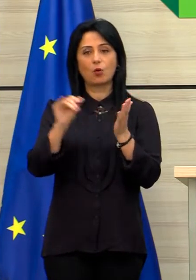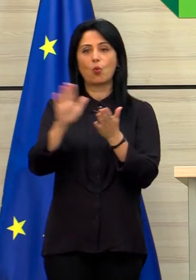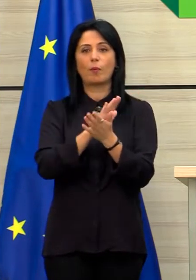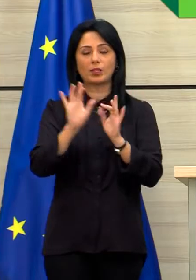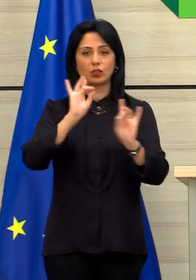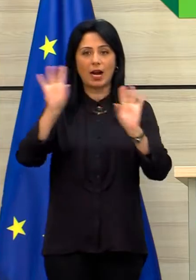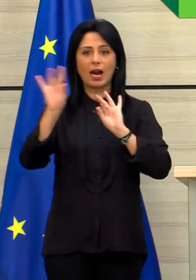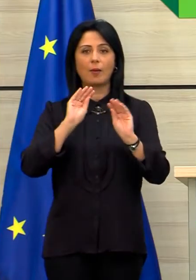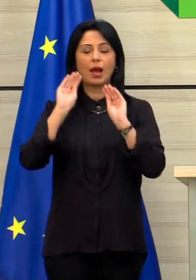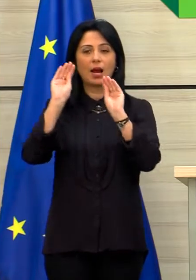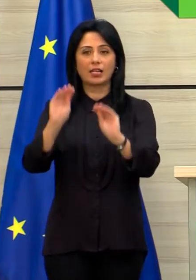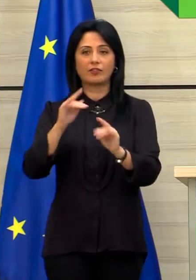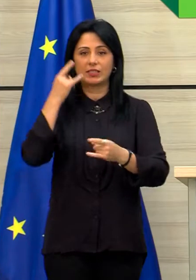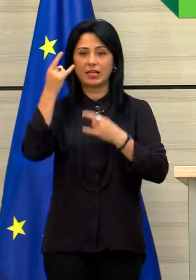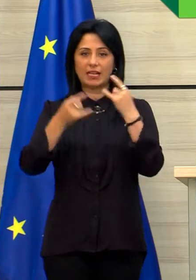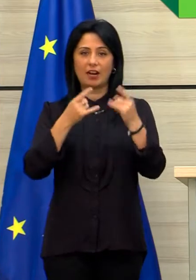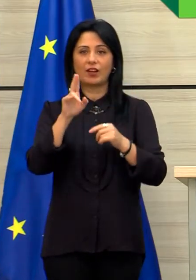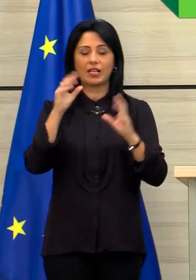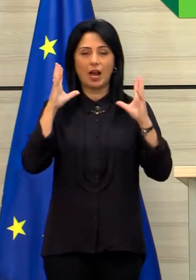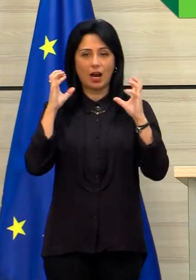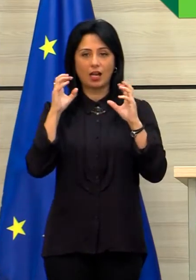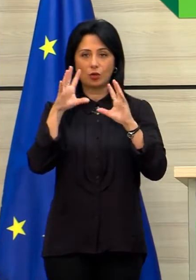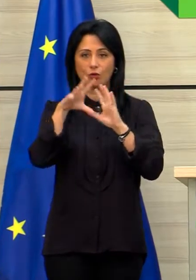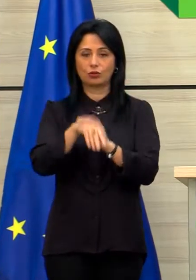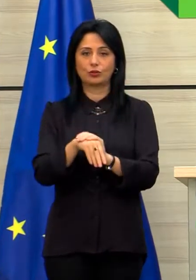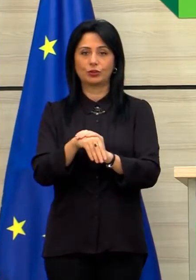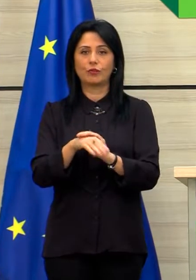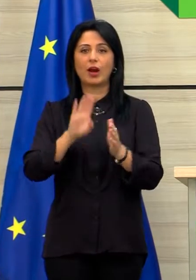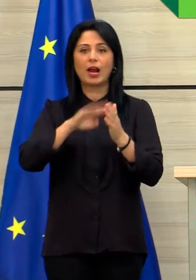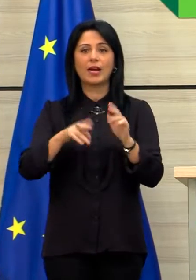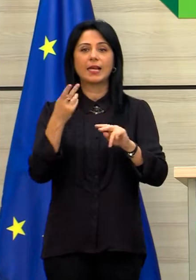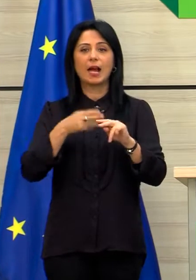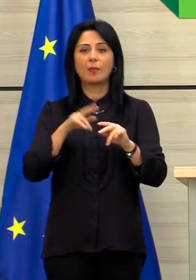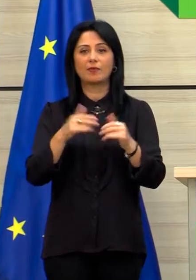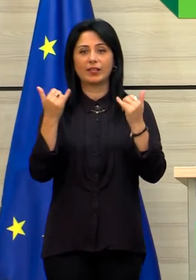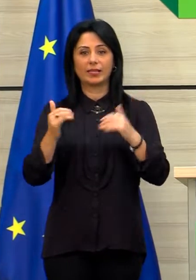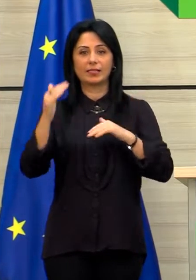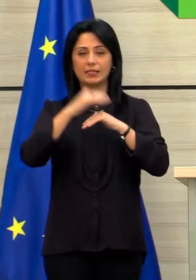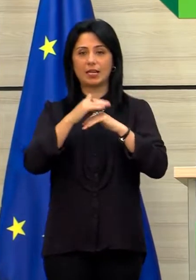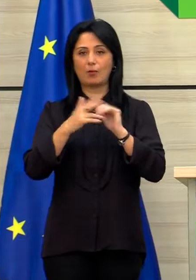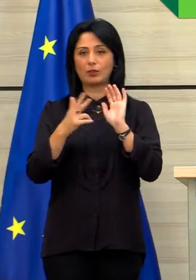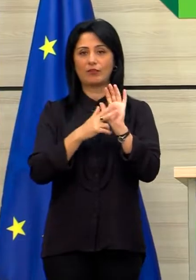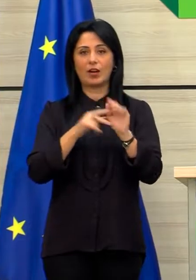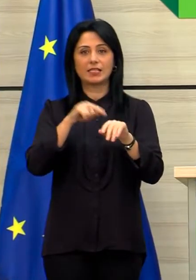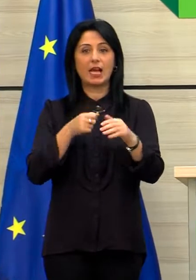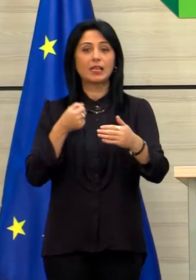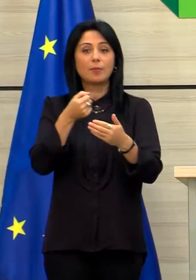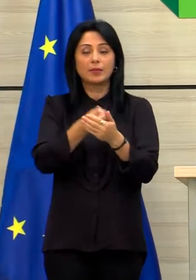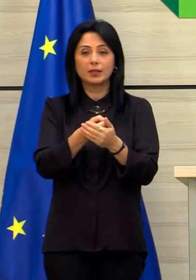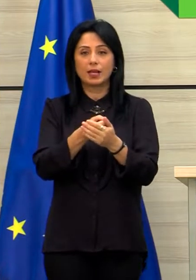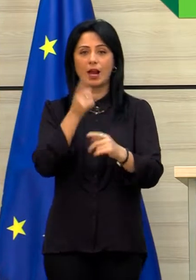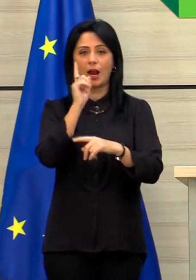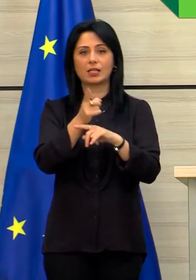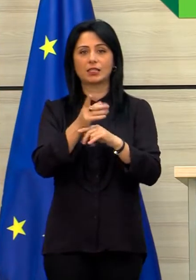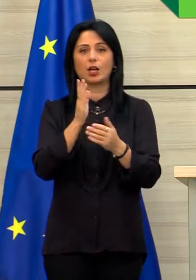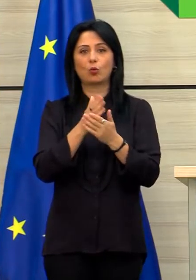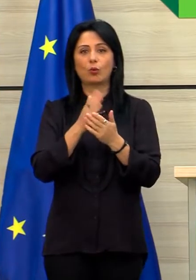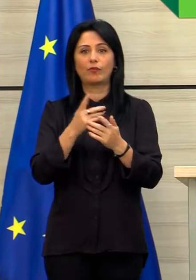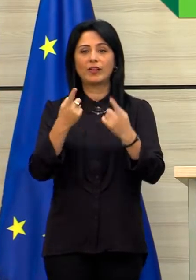უფასო რეკლამის განთავსება ტელევიზიასა და რადიოში. გარდა ამისა, დღეს საღამოს 8 საათამდე